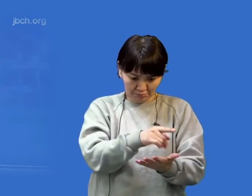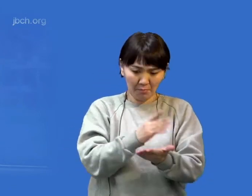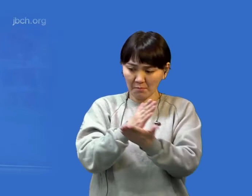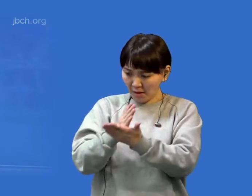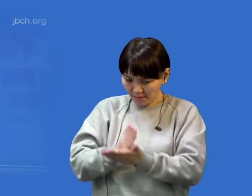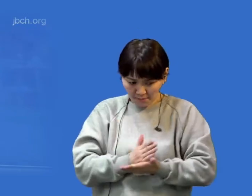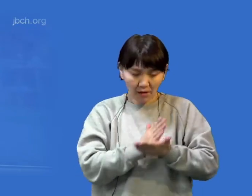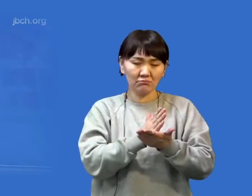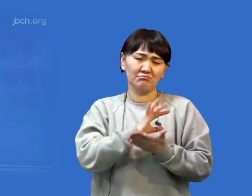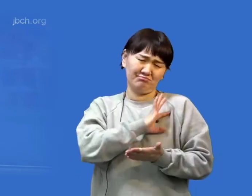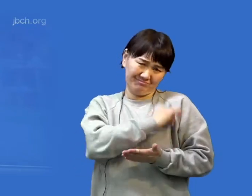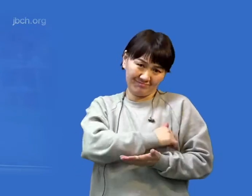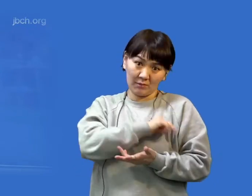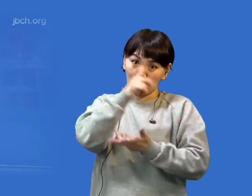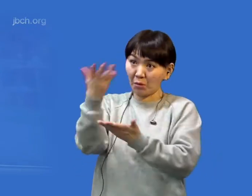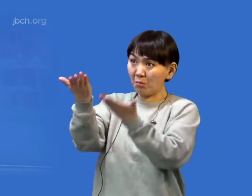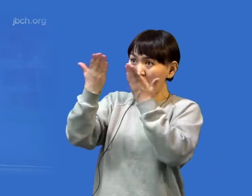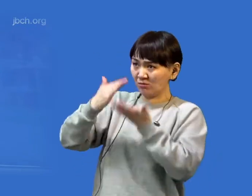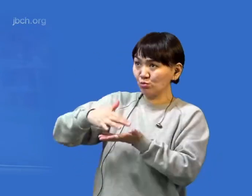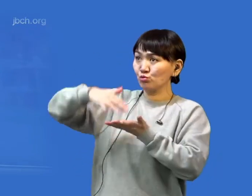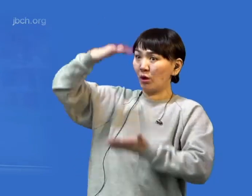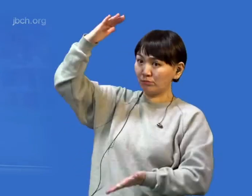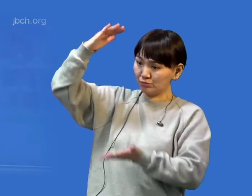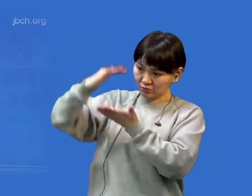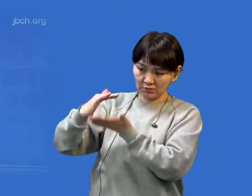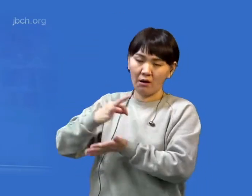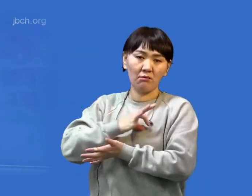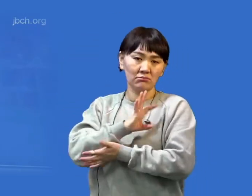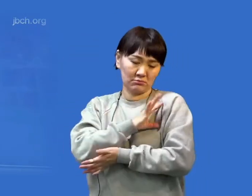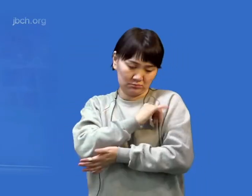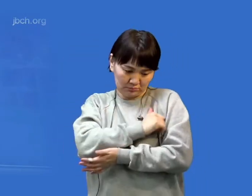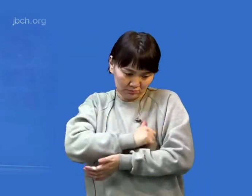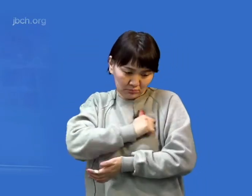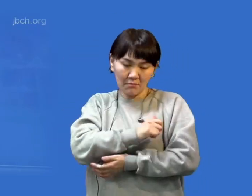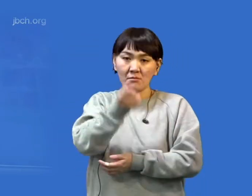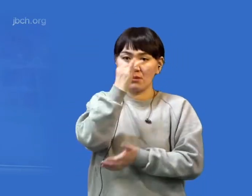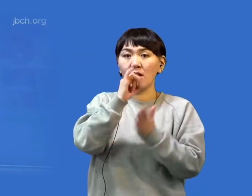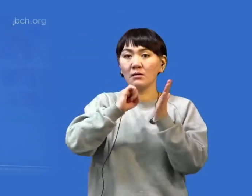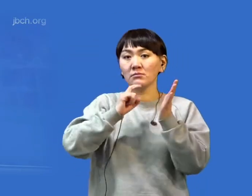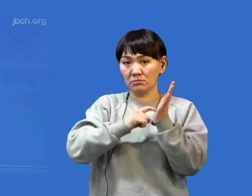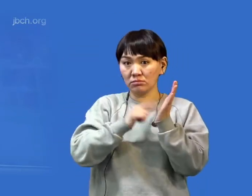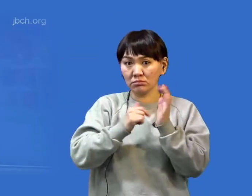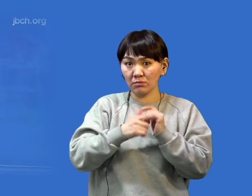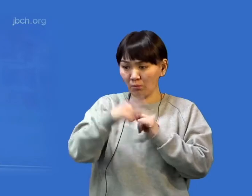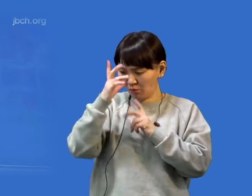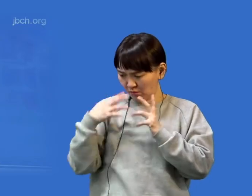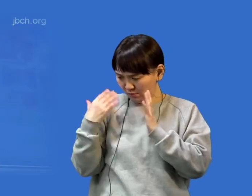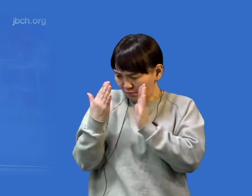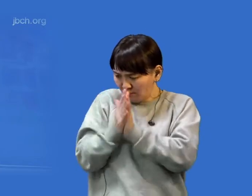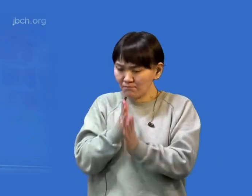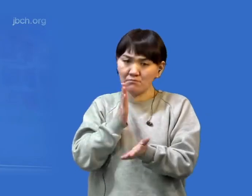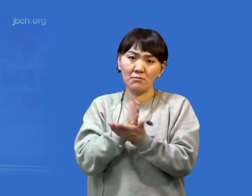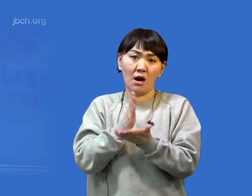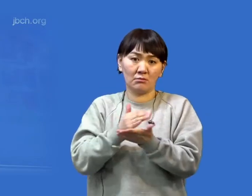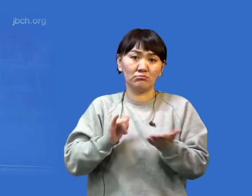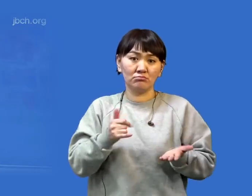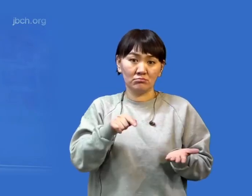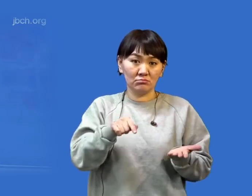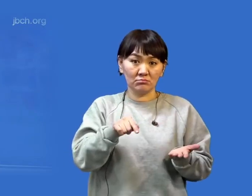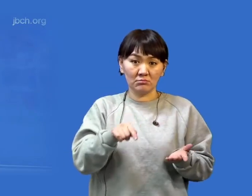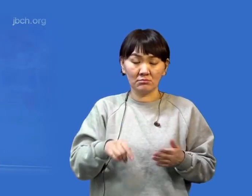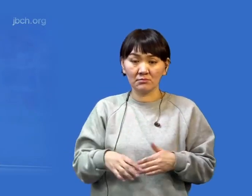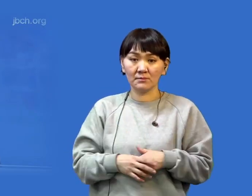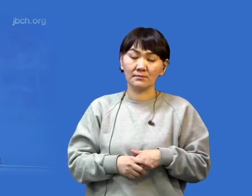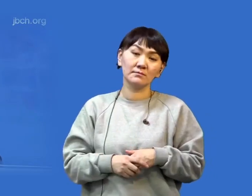Тэмээ ихийгч өгсөн бай, багыгч өгсөн бай, бурхны өгснөр сэтгэл хангалуун байх учиртай. Эзэн хамт байна гэсэн үг үүдтэй.